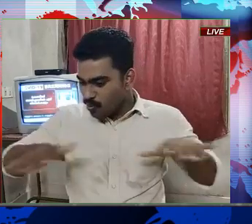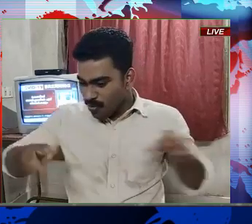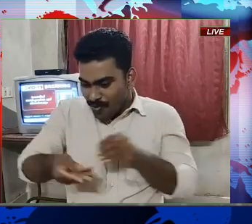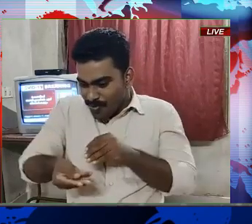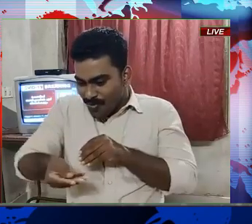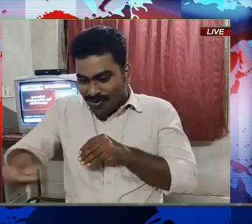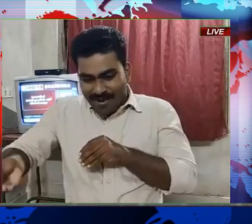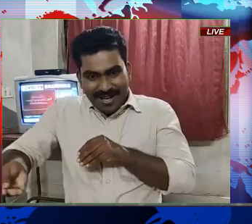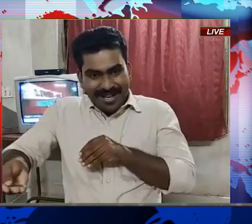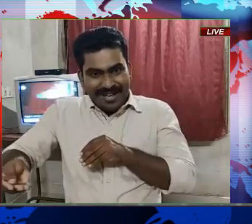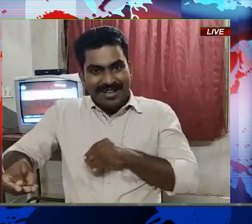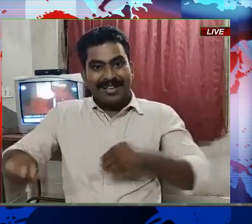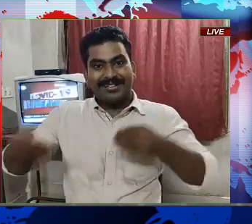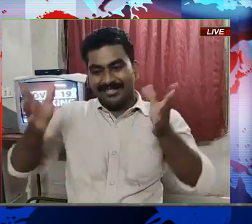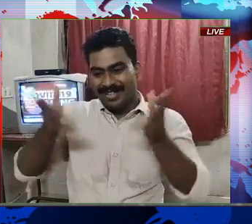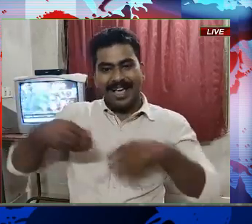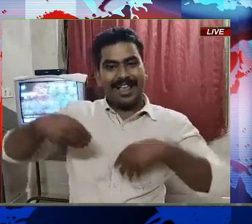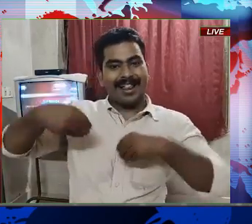ഈ ഘട്ടത്തിലായാലും